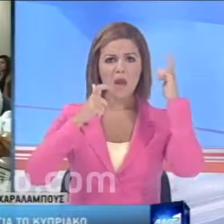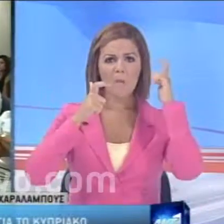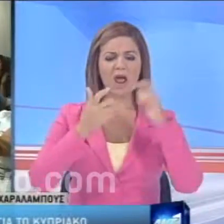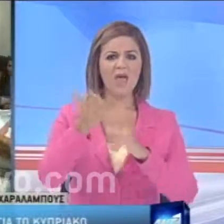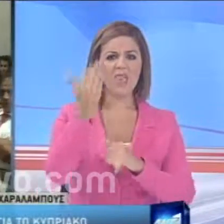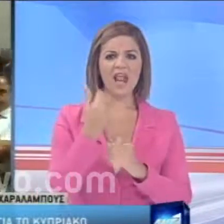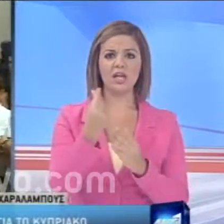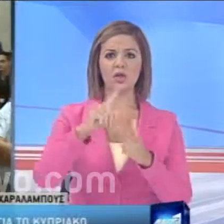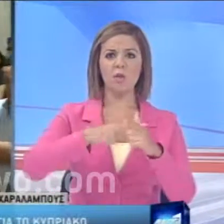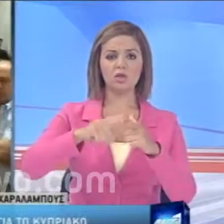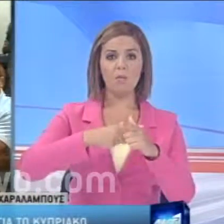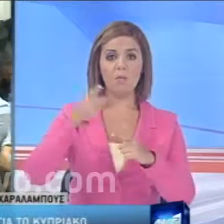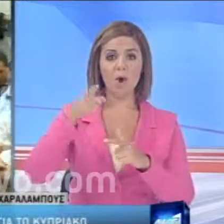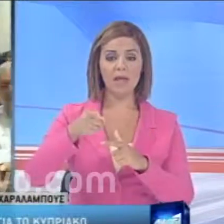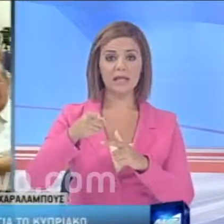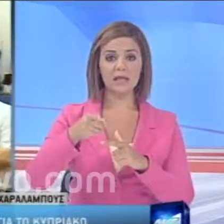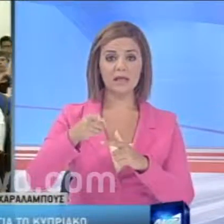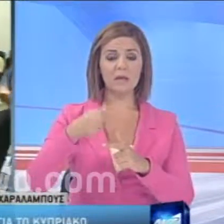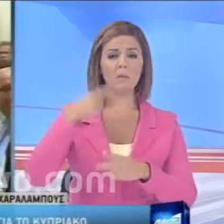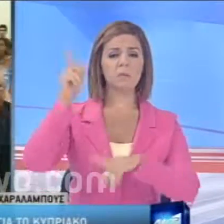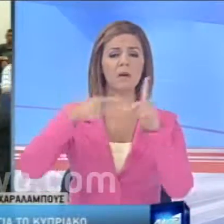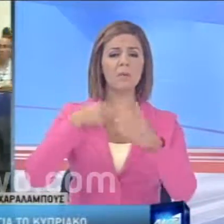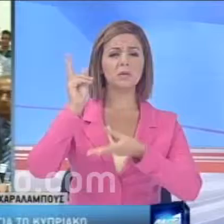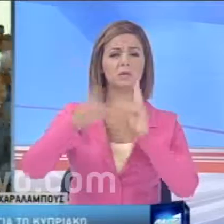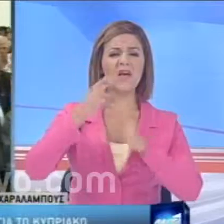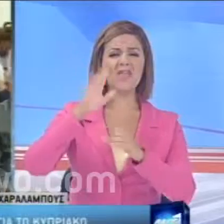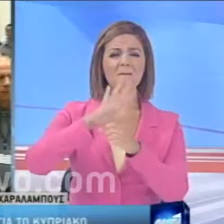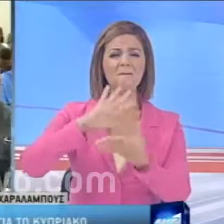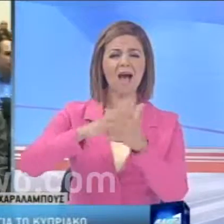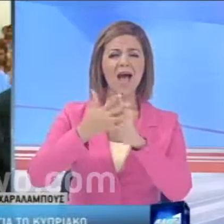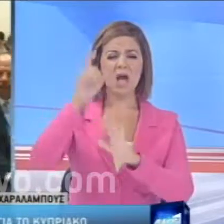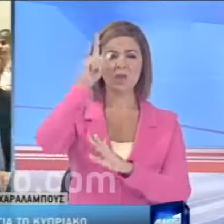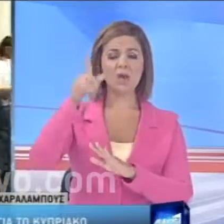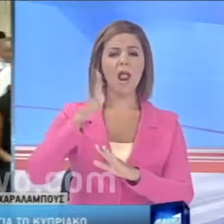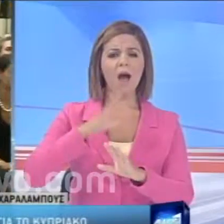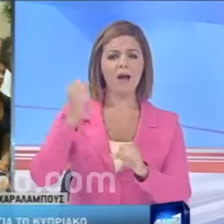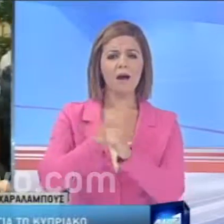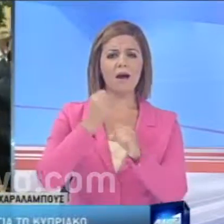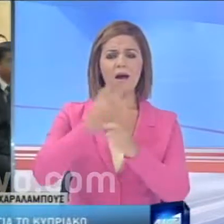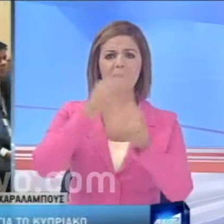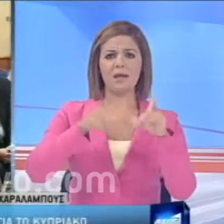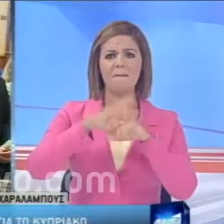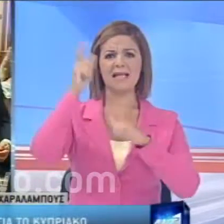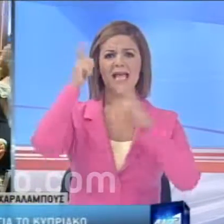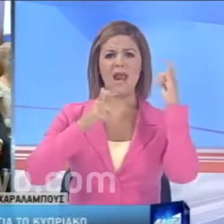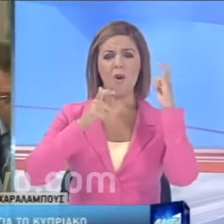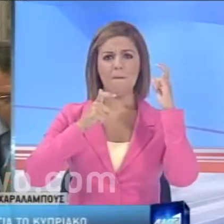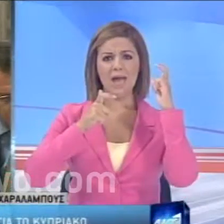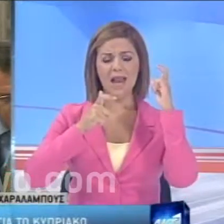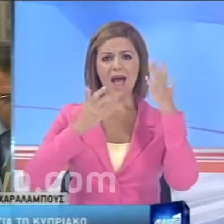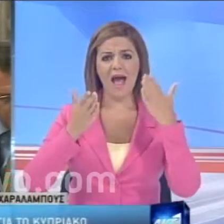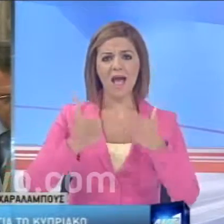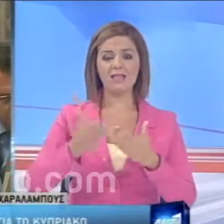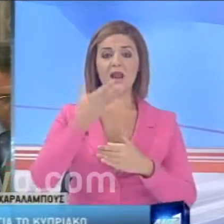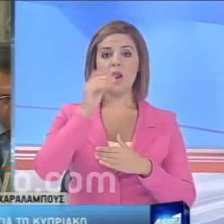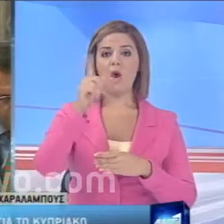κοινή εξωτερική πολιτική. Τα κατηγορούμε κατά καιρούς ότι καλύπτουν την Τουρκία, αλλά επιμένουμε να διαπραγματευόμαστε μόνο υπό τις καλές τους υπηρεσίες, και το απέδωσε αυτό